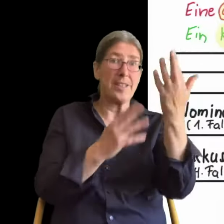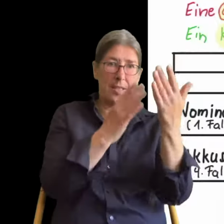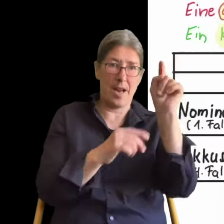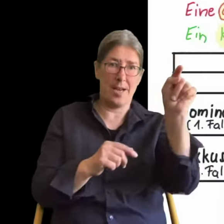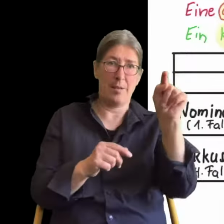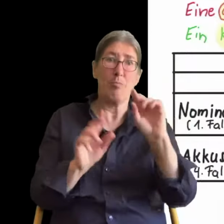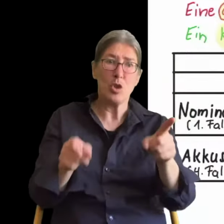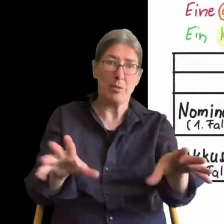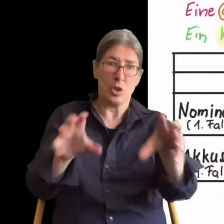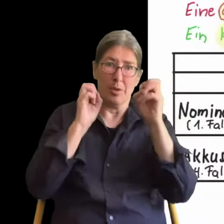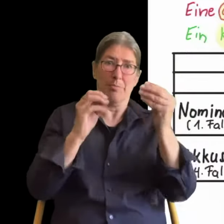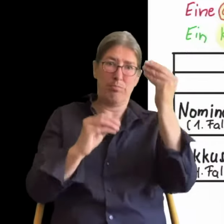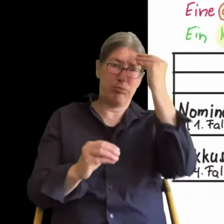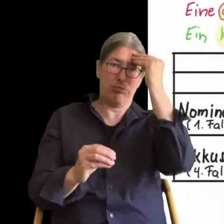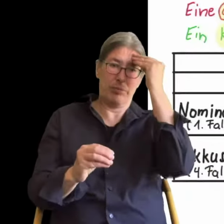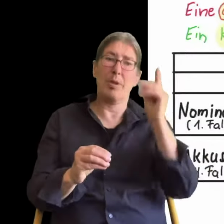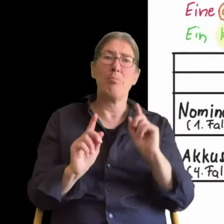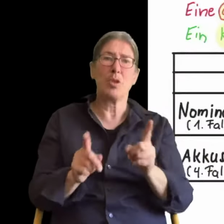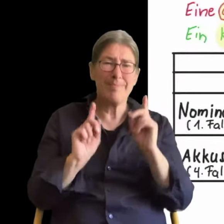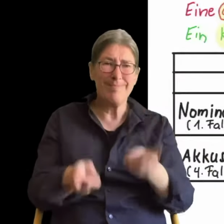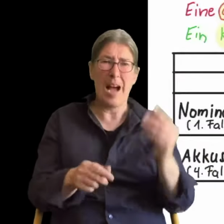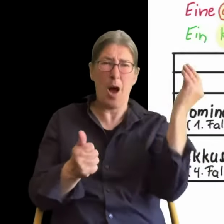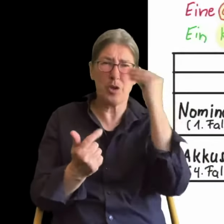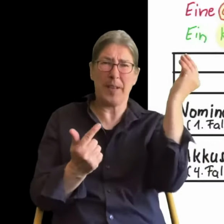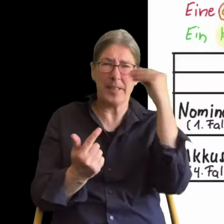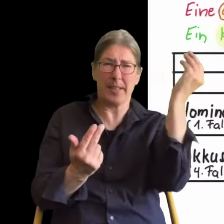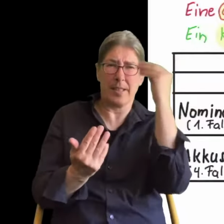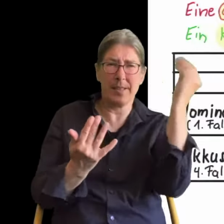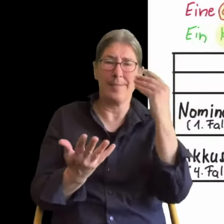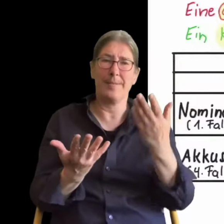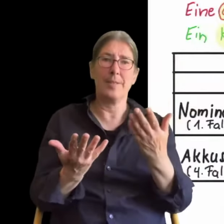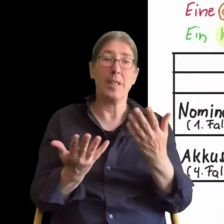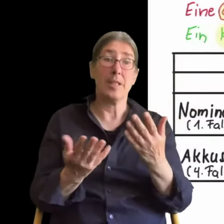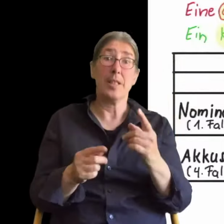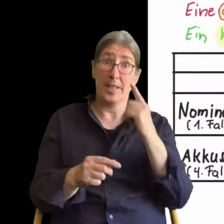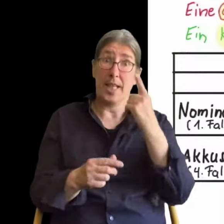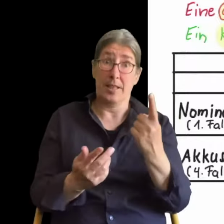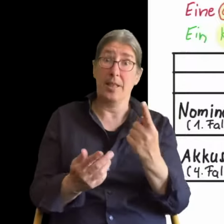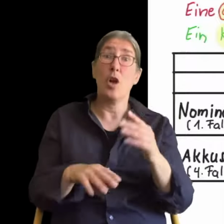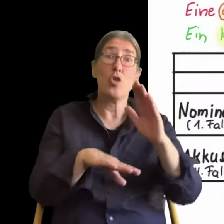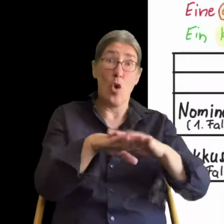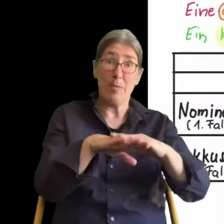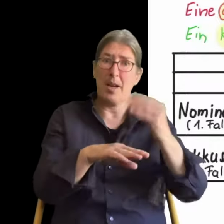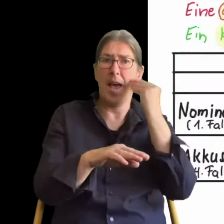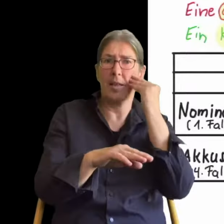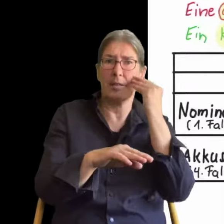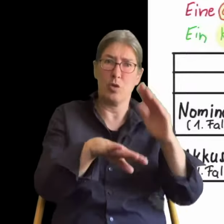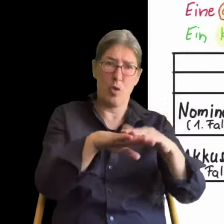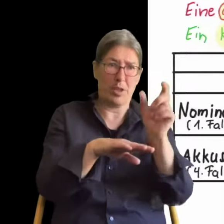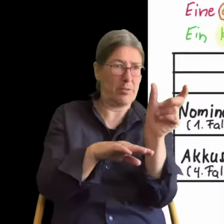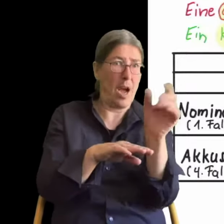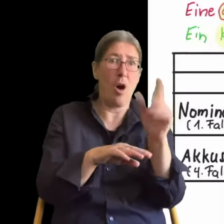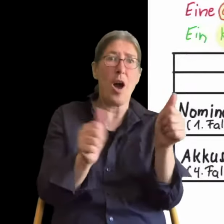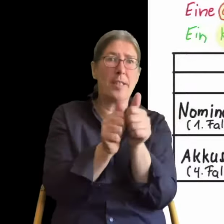Einzahl. Und das ist einfach was man wirklich auswendig lernen muss. Es macht wirklich Sinn, wenn ihr die Nomen lernt, dass ihr dann